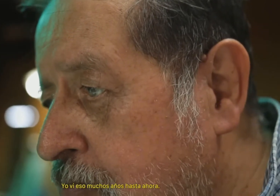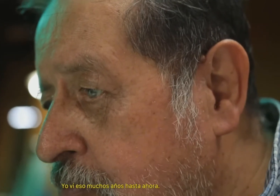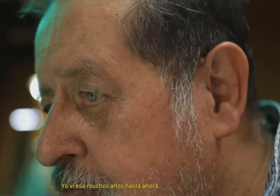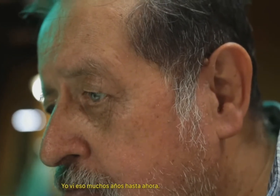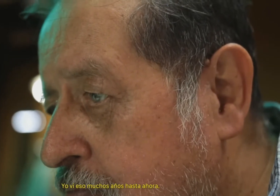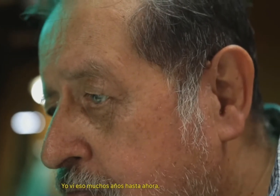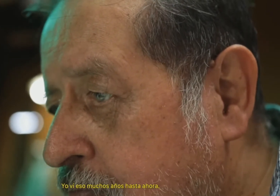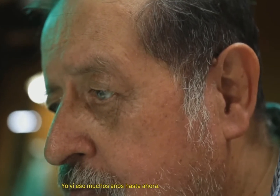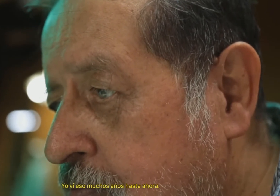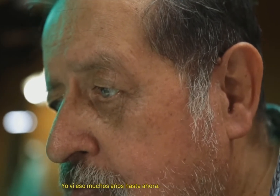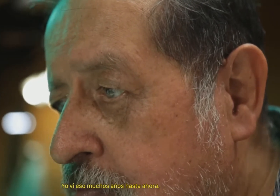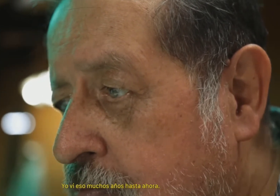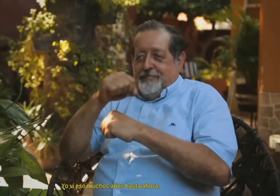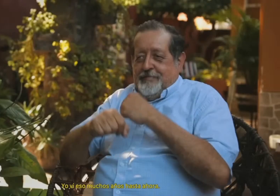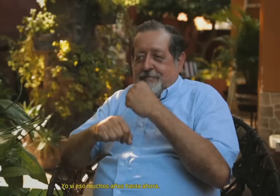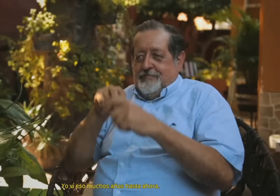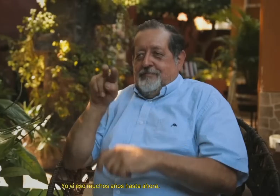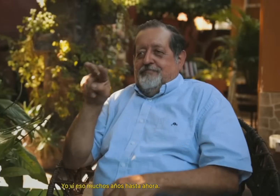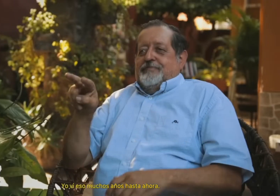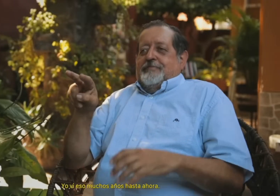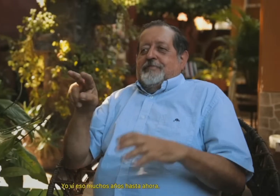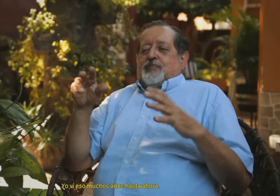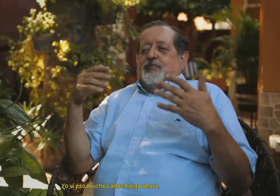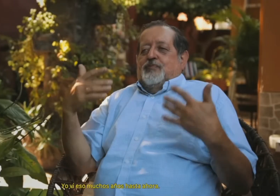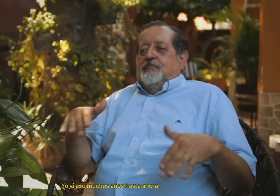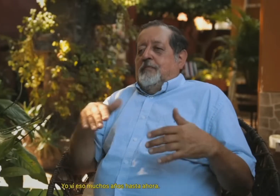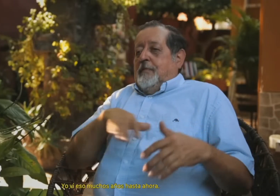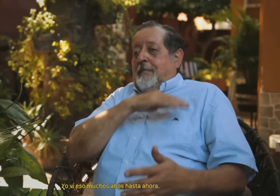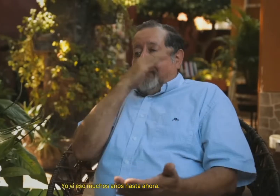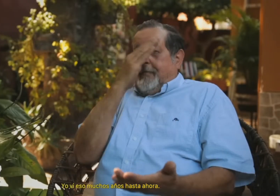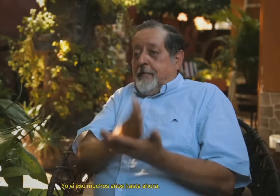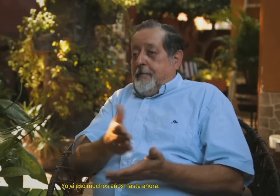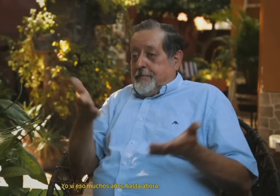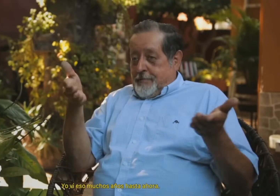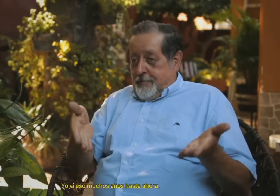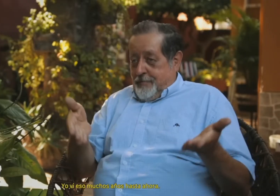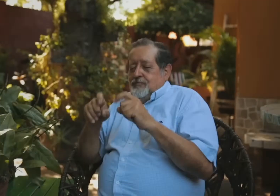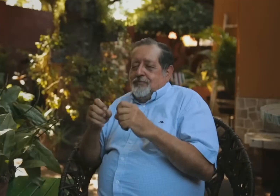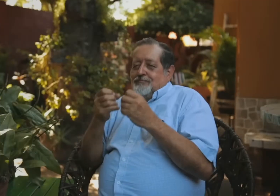vi eso muchos años, hasta ahora.